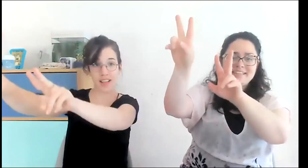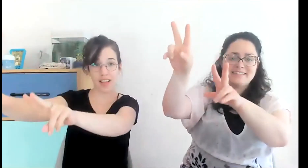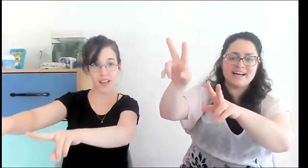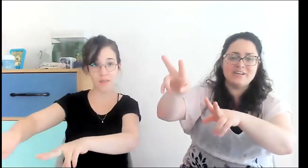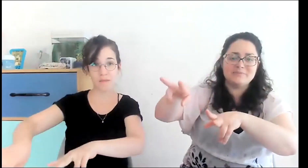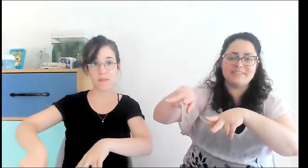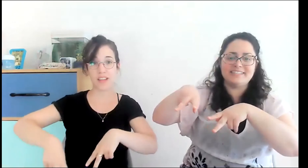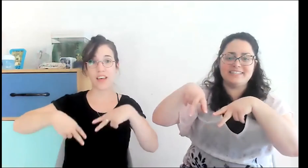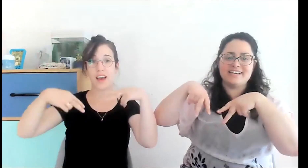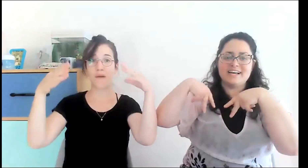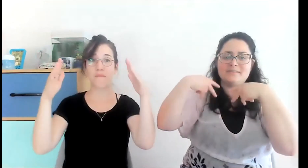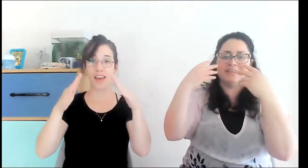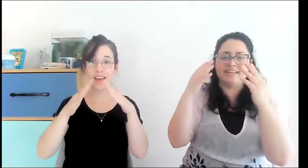הביתה מן